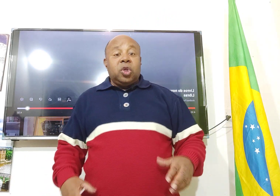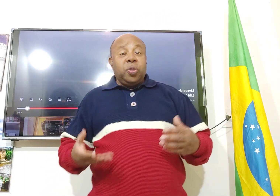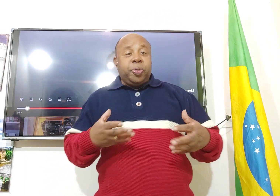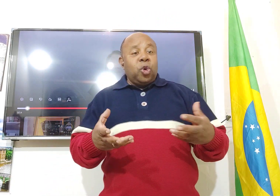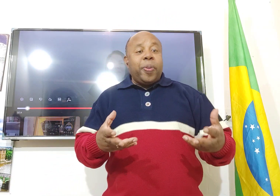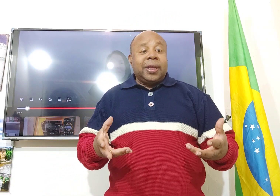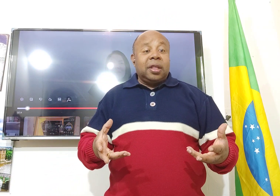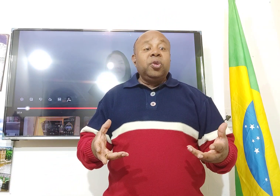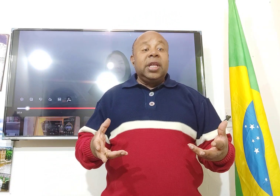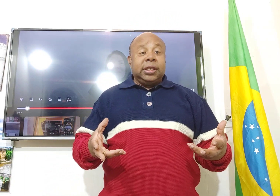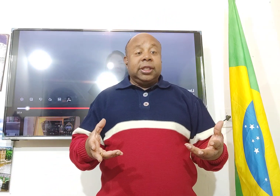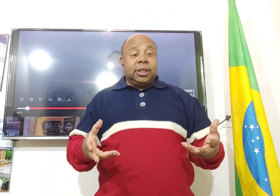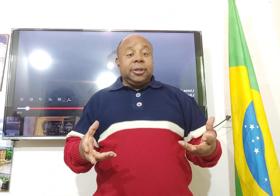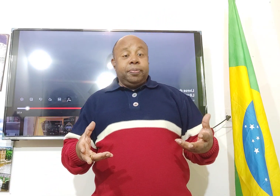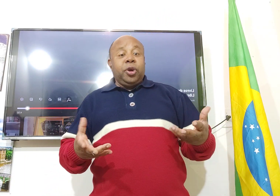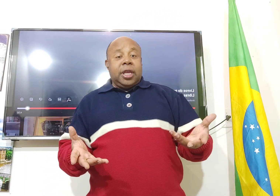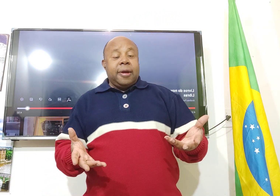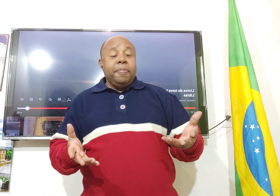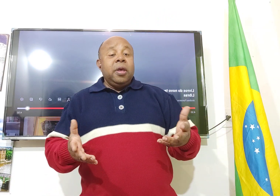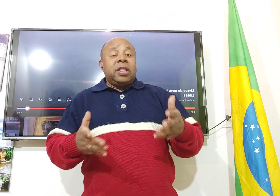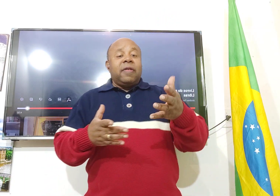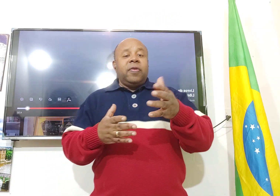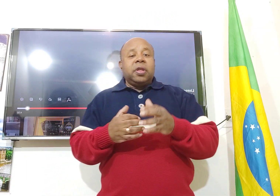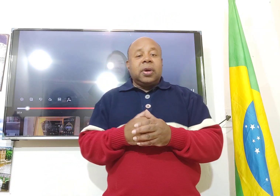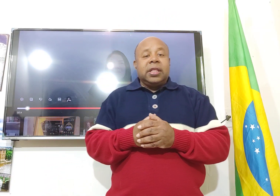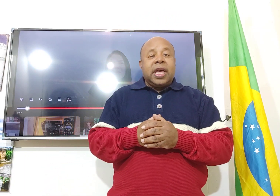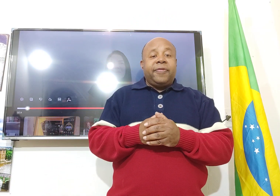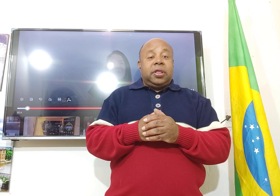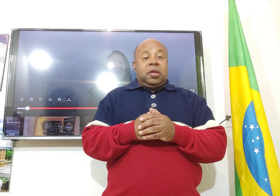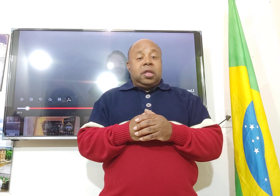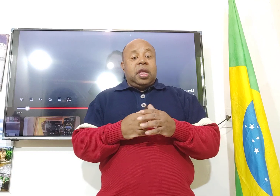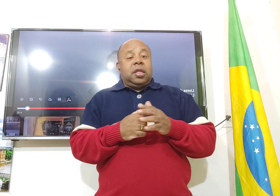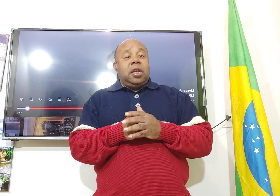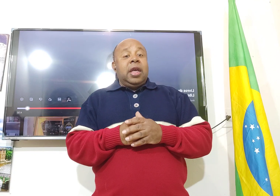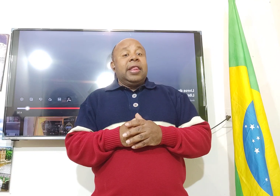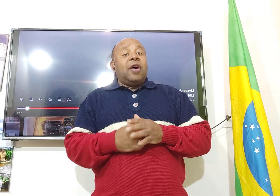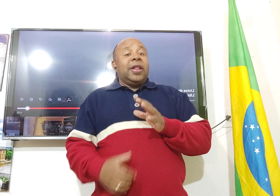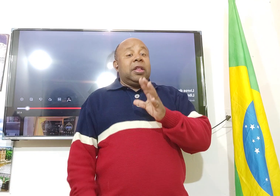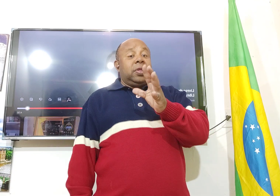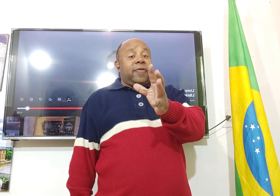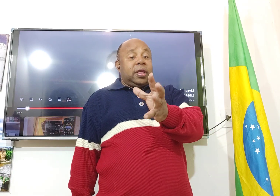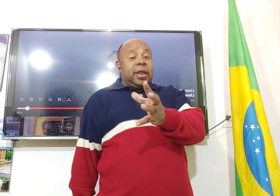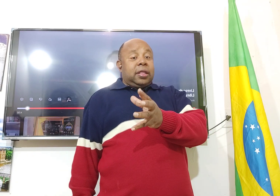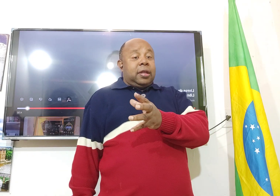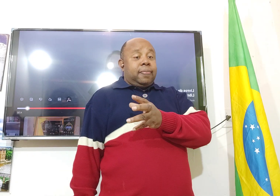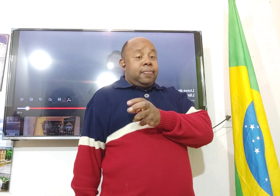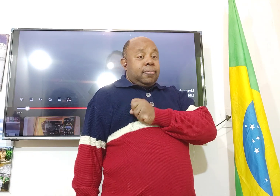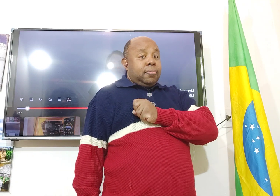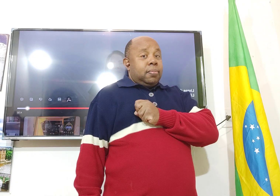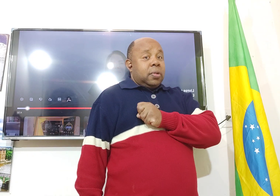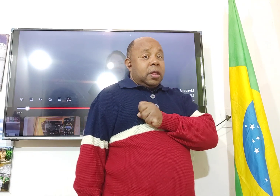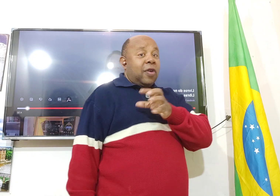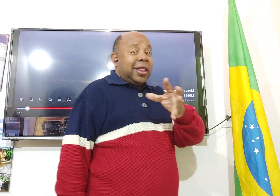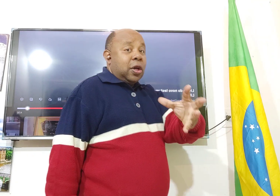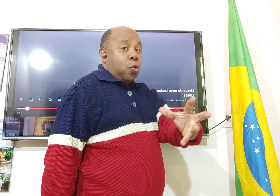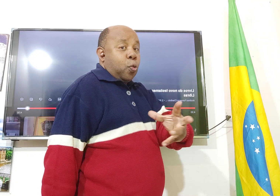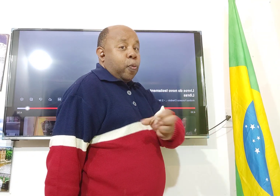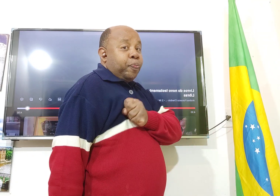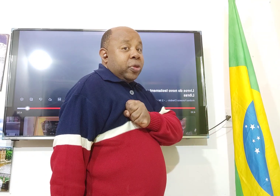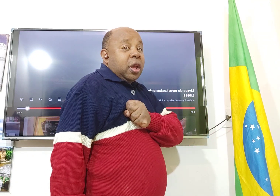estou muito preocupado com essas mudanças. Por quê? Estava conversando com a André e falei assim, você tinha assim, salvação era assim. Salvação.